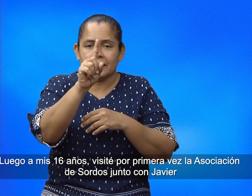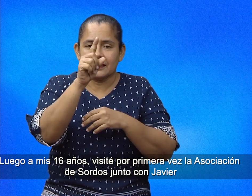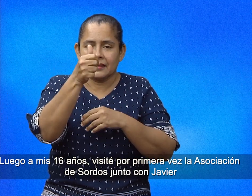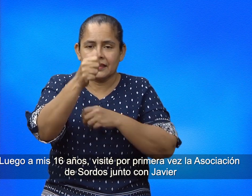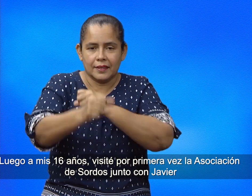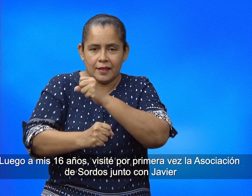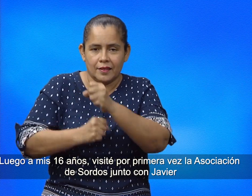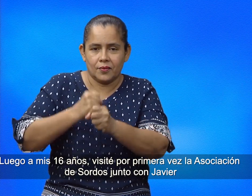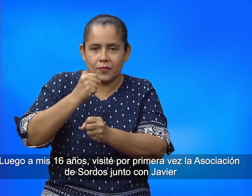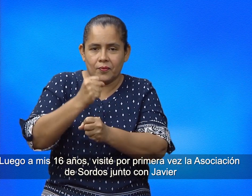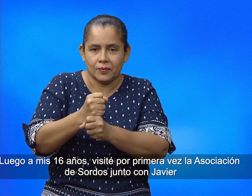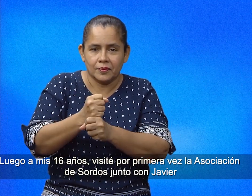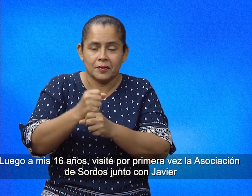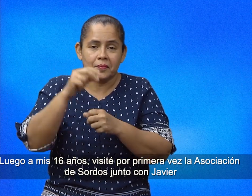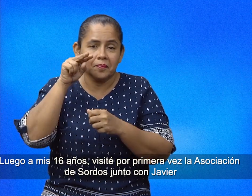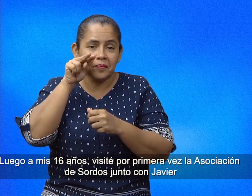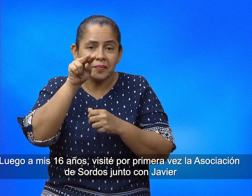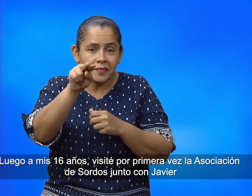Luego, a mis 16 años,